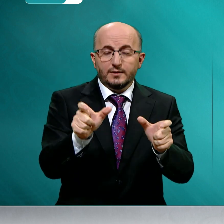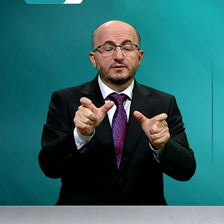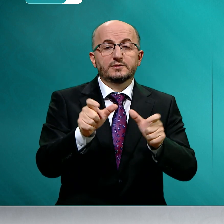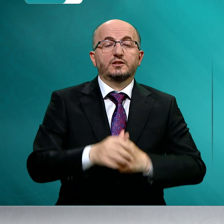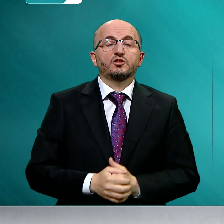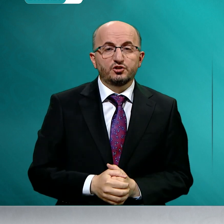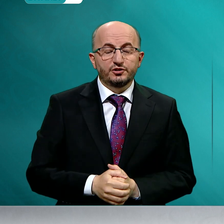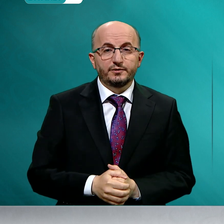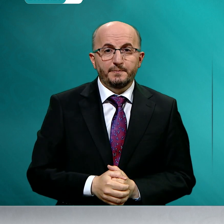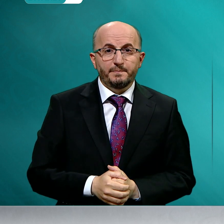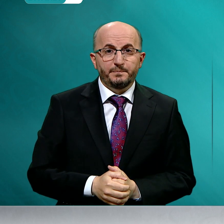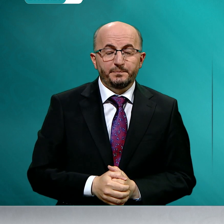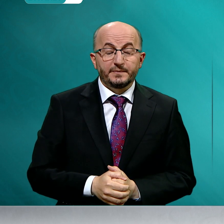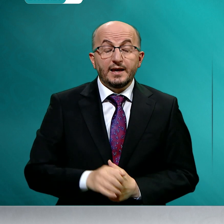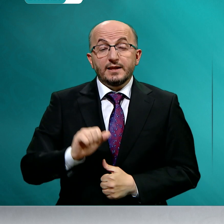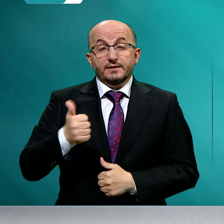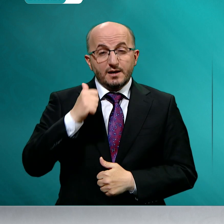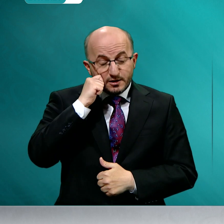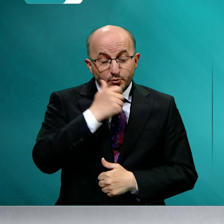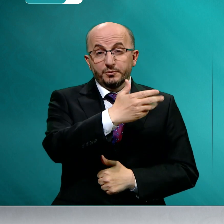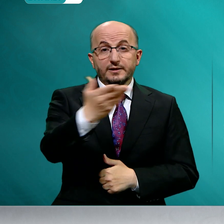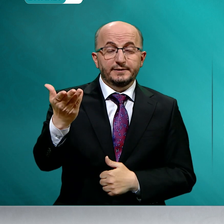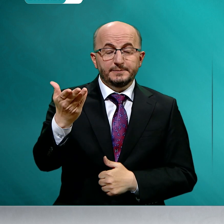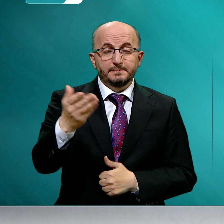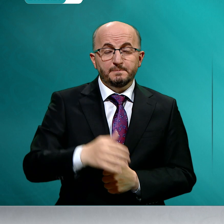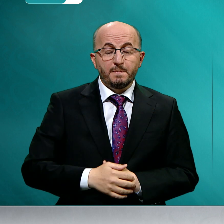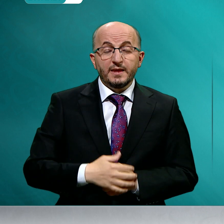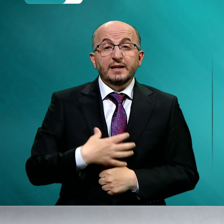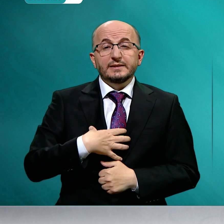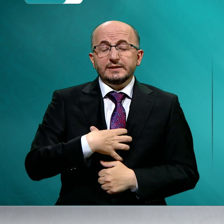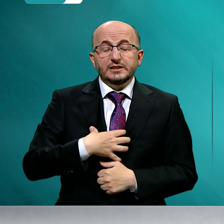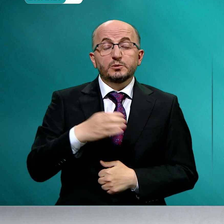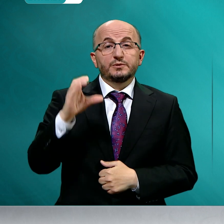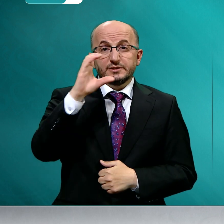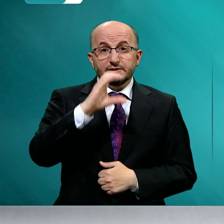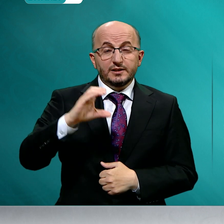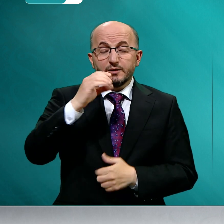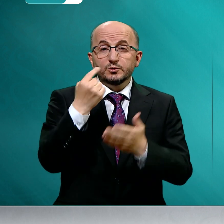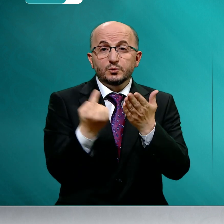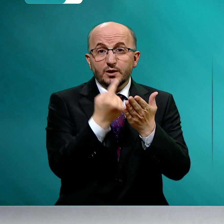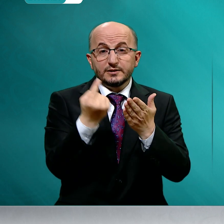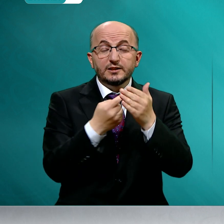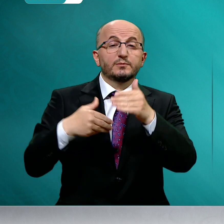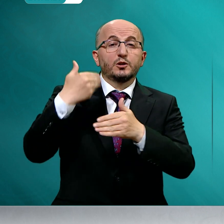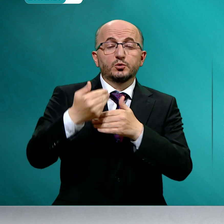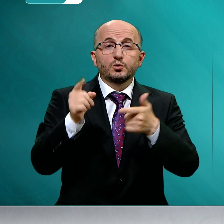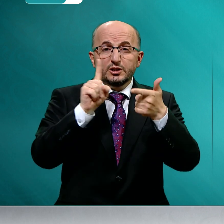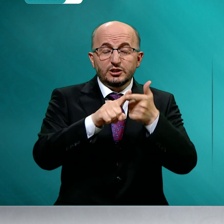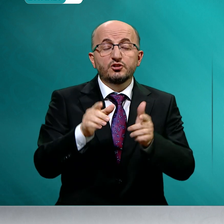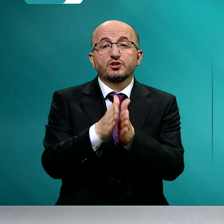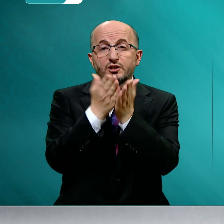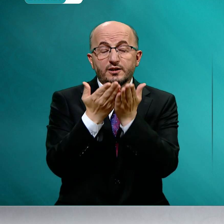esirgeyicidir. Değerli müminler, Din-i Mübini İslam'ın Kur'an-ı Kerim'den sonra ikinci